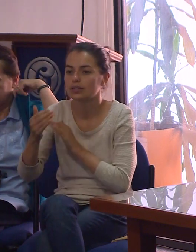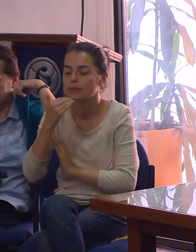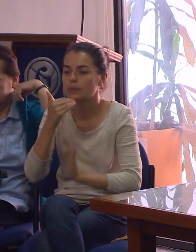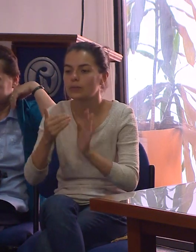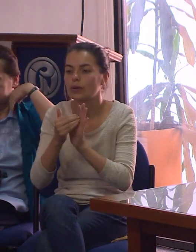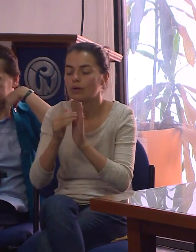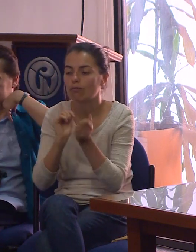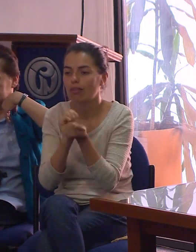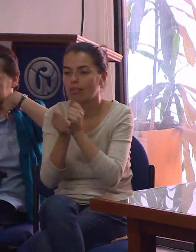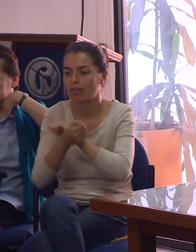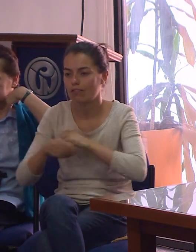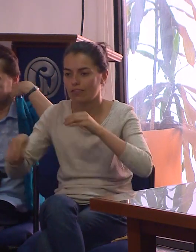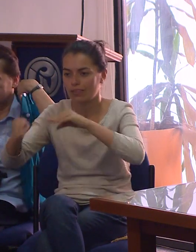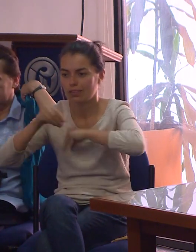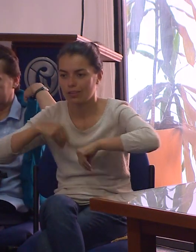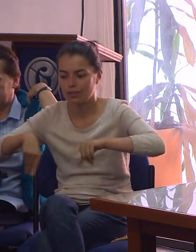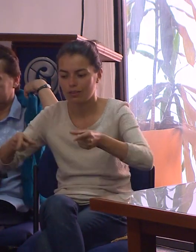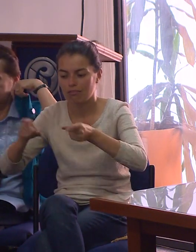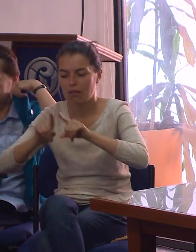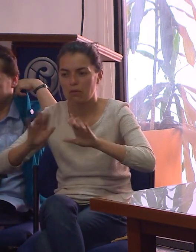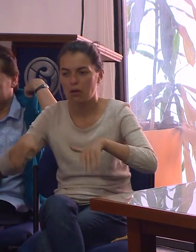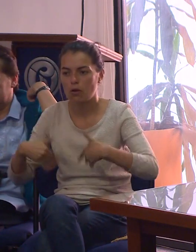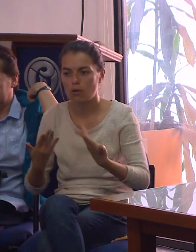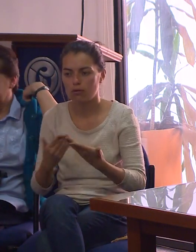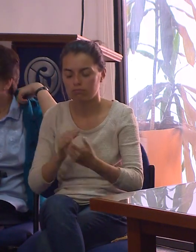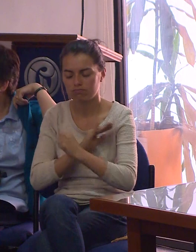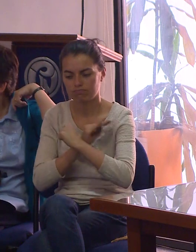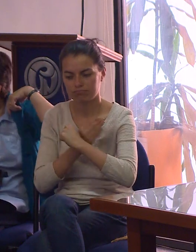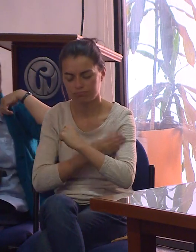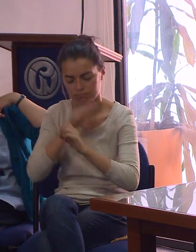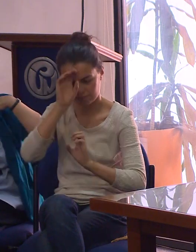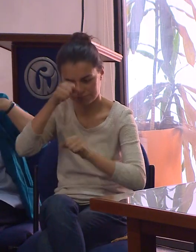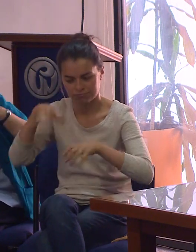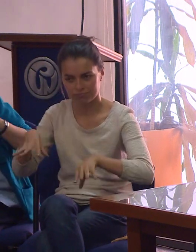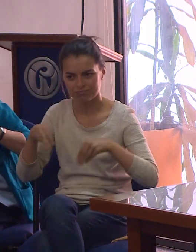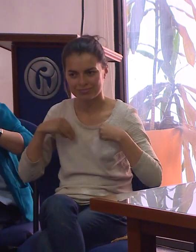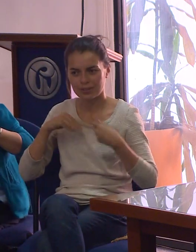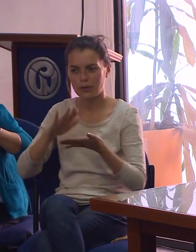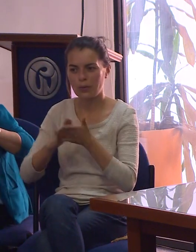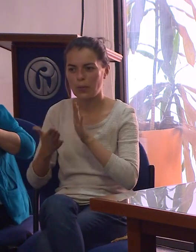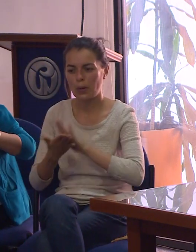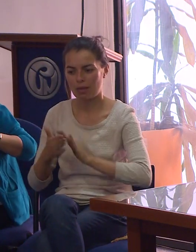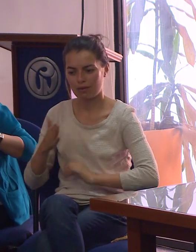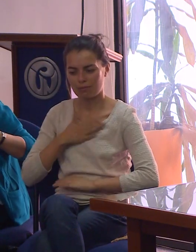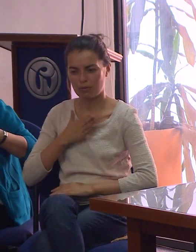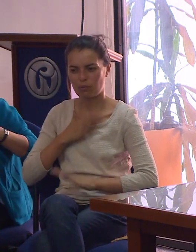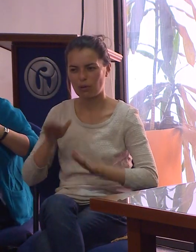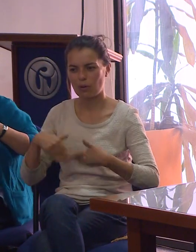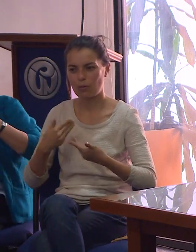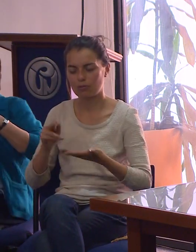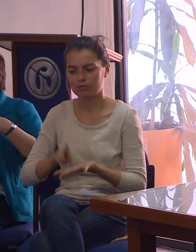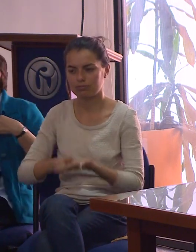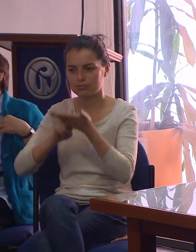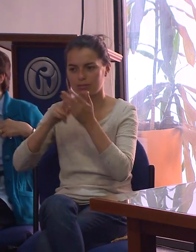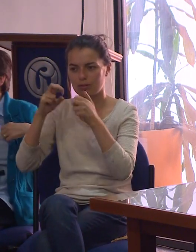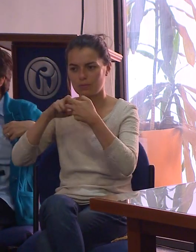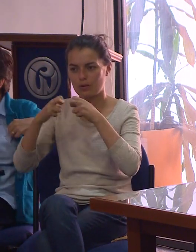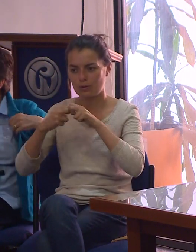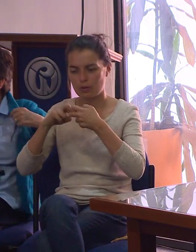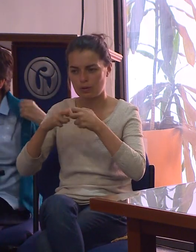de los territorios y también cómo se empoderan las propias comunidades para mejorar o tratar algún tipo de